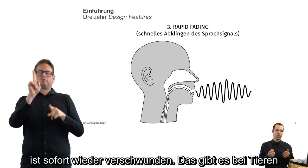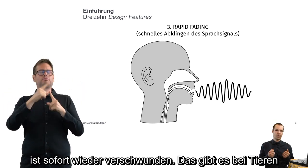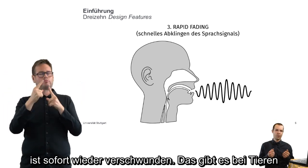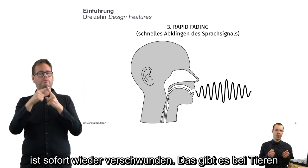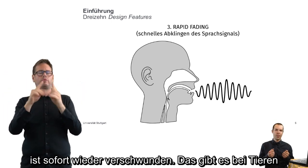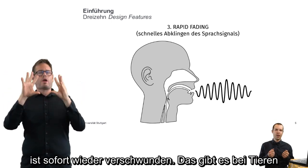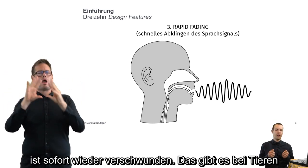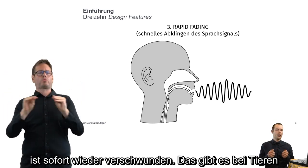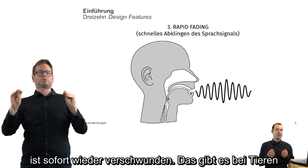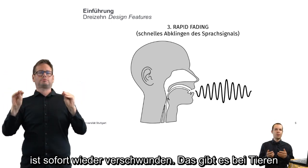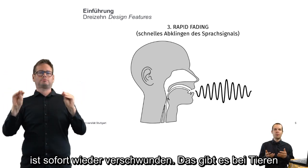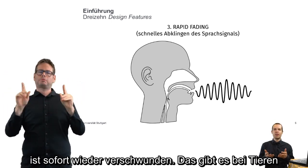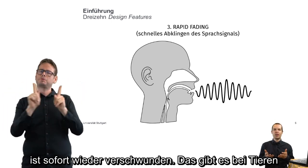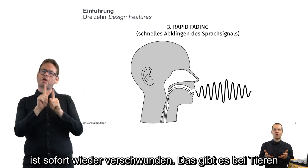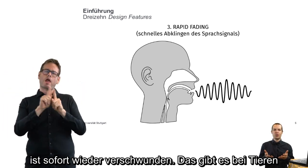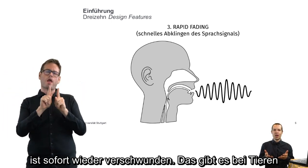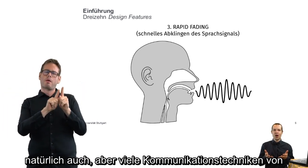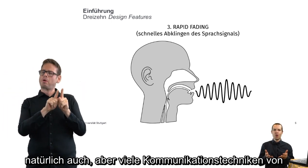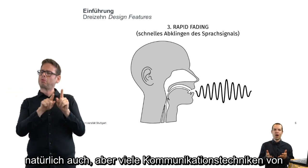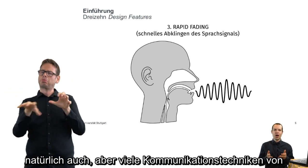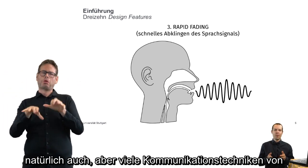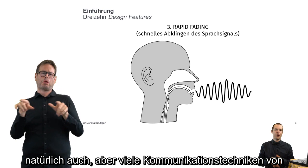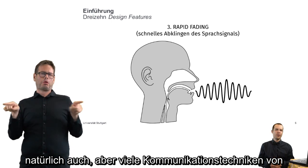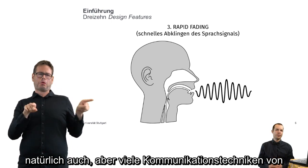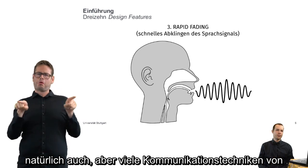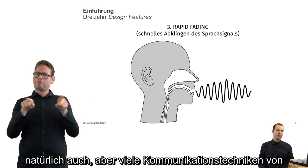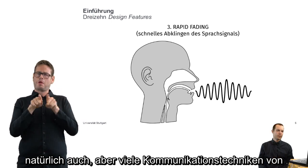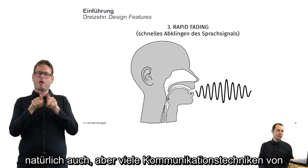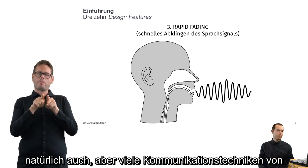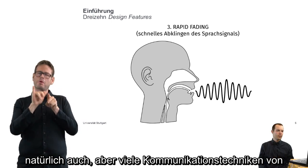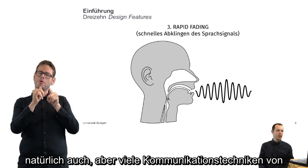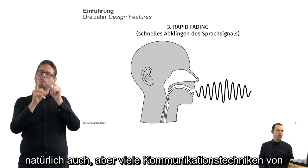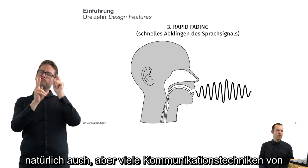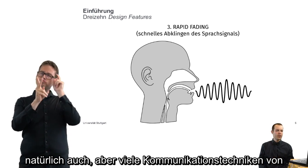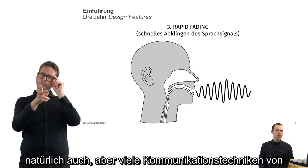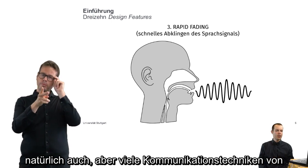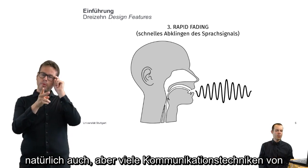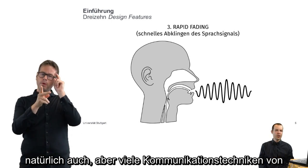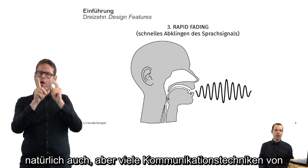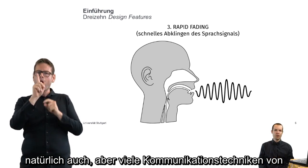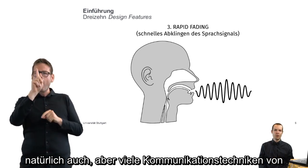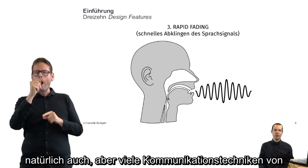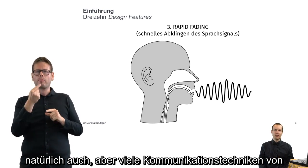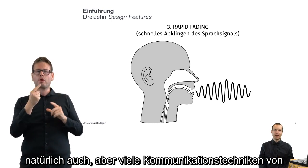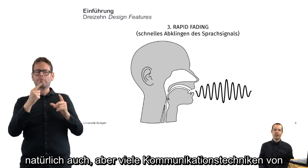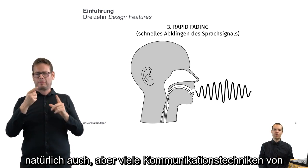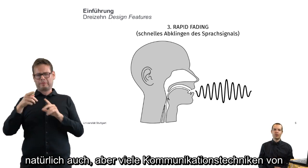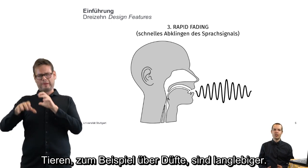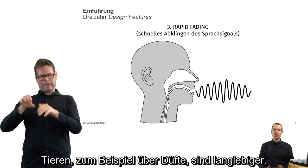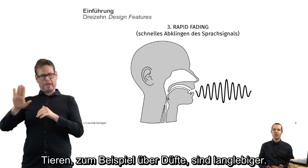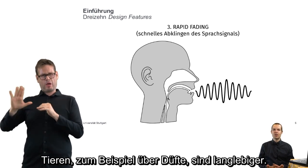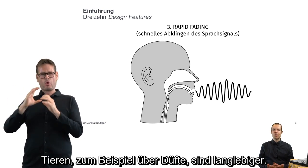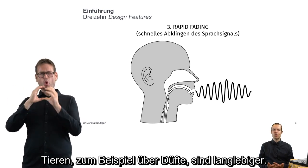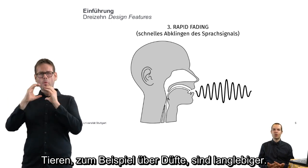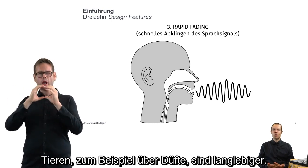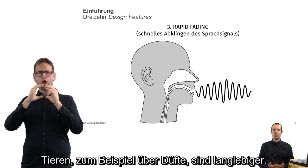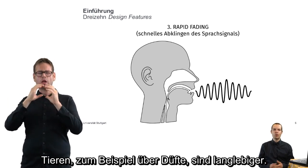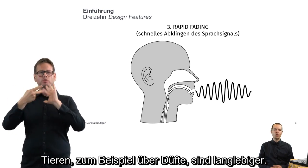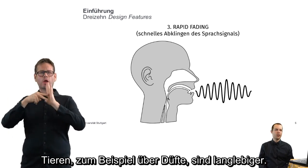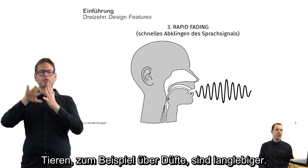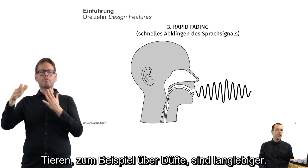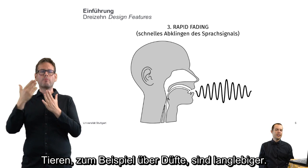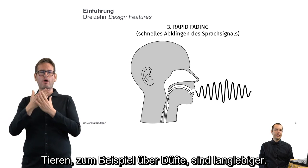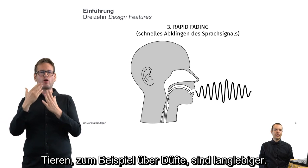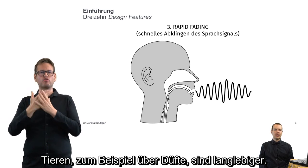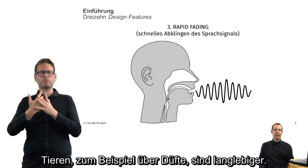wieder verschwunden. Das gibt es bei Tieren natürlich auch, aber viele Kommunikationstechniken von Tieren, zum Beispiel über